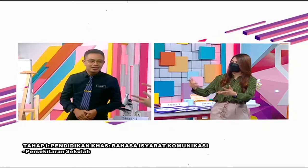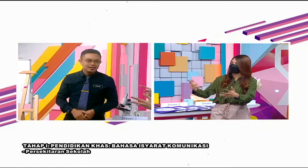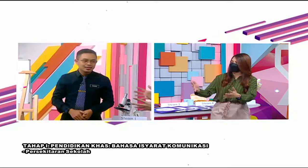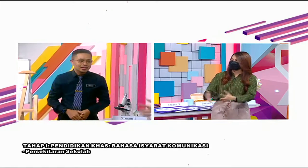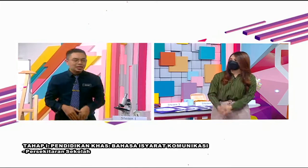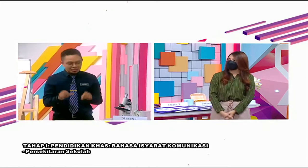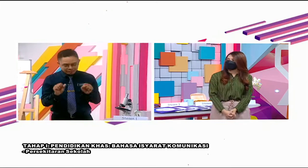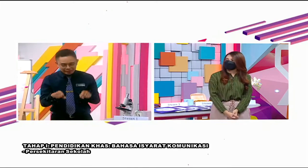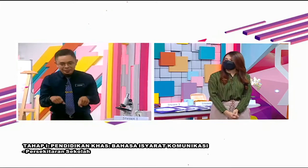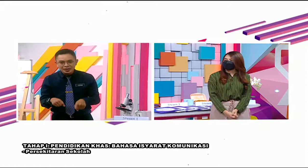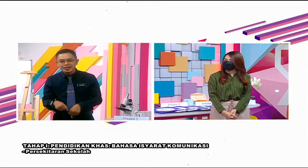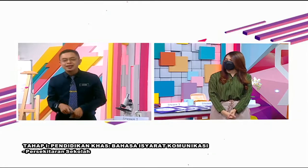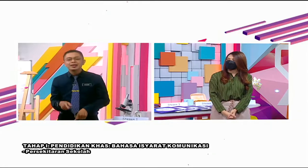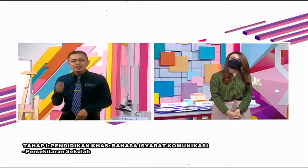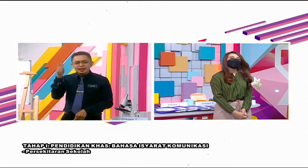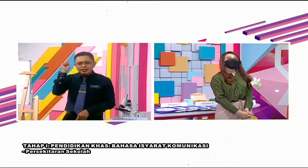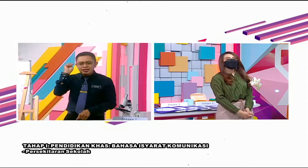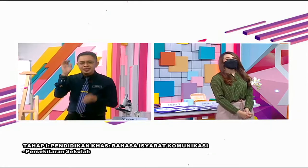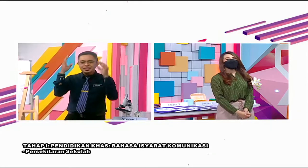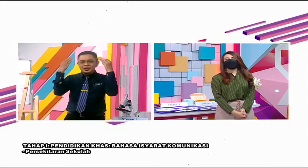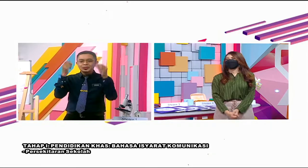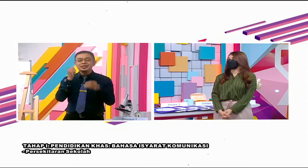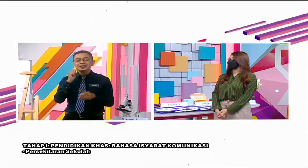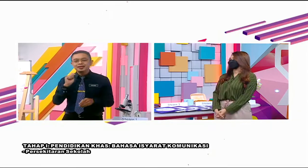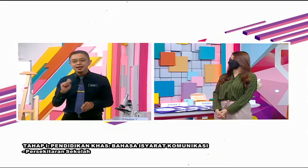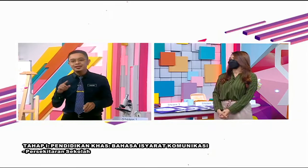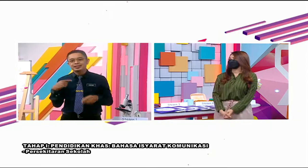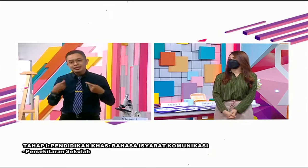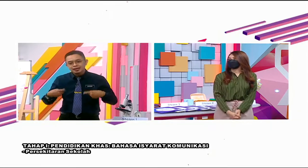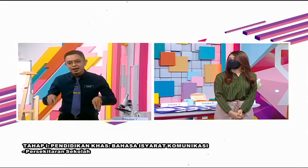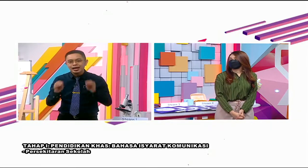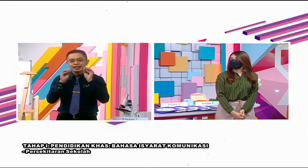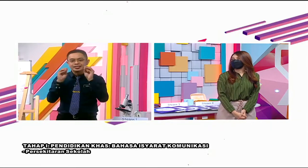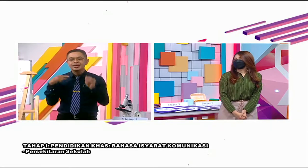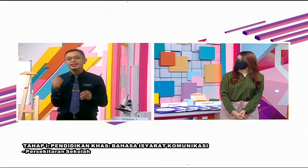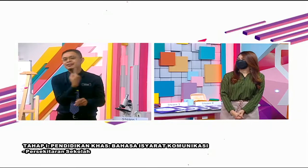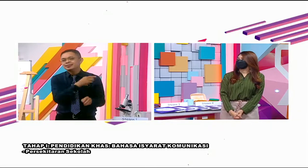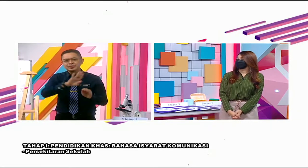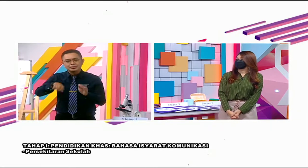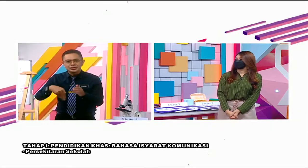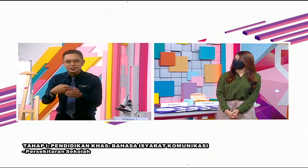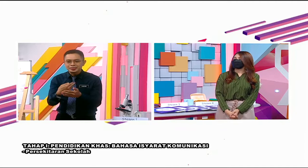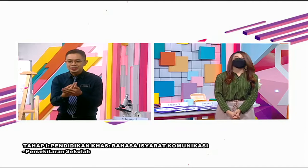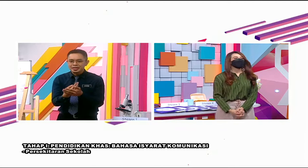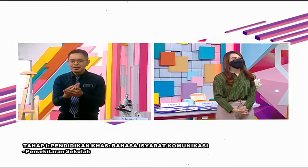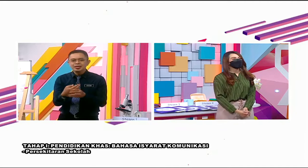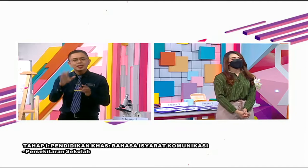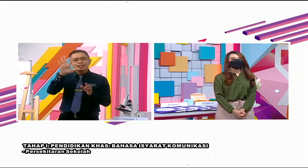kita? Okey, boleh. Okey. Tadi cikgu Atika telah ajar kita semua. Okey. 5